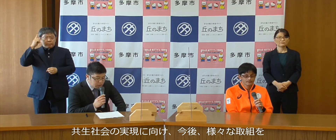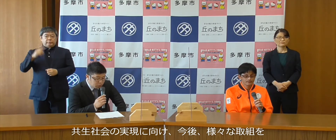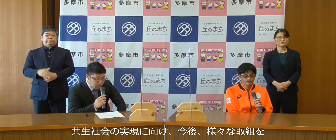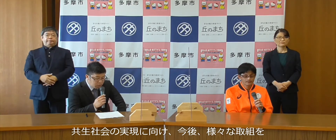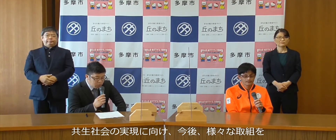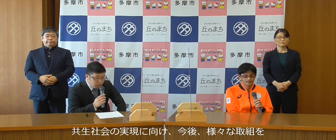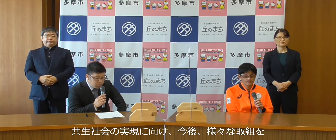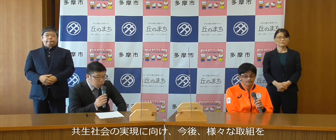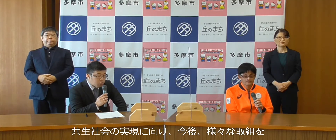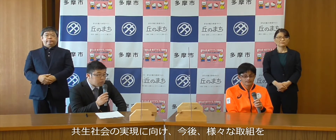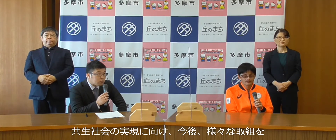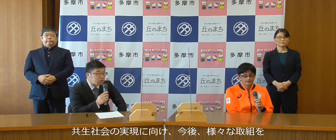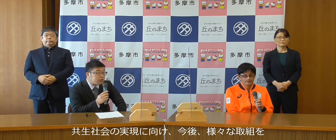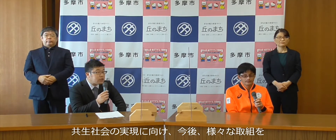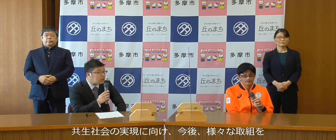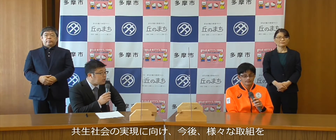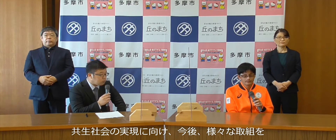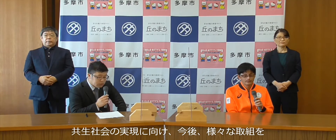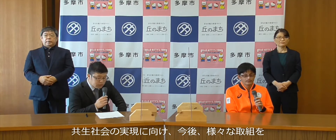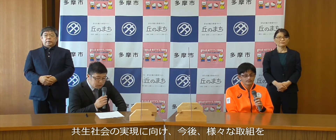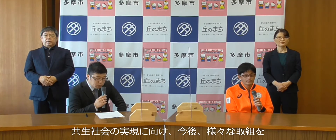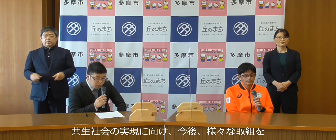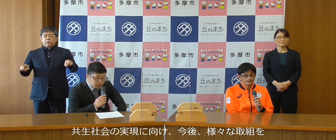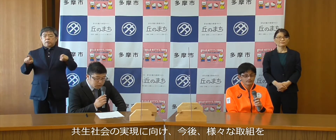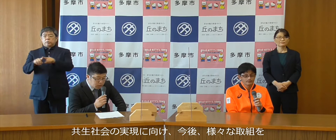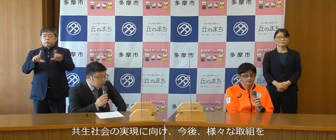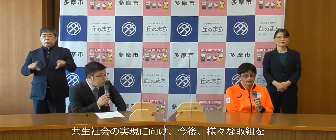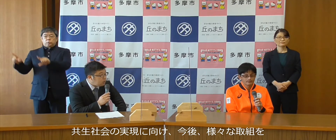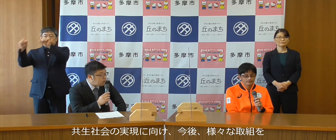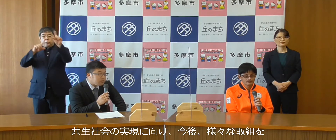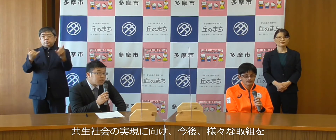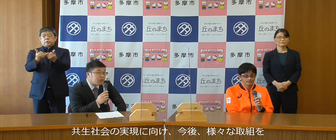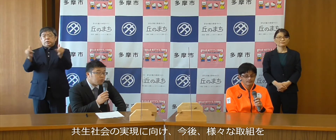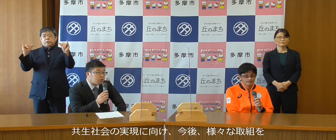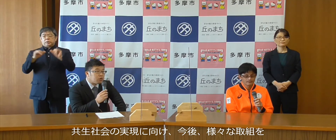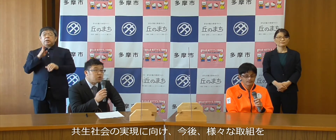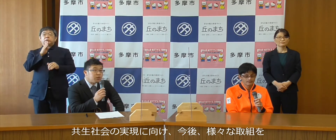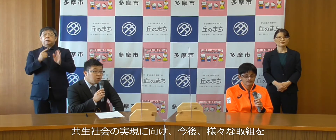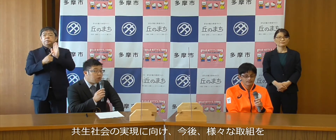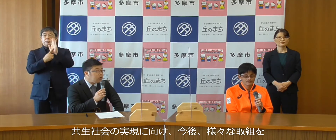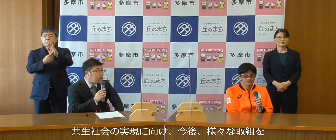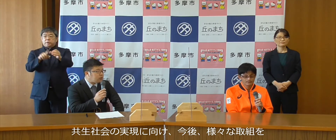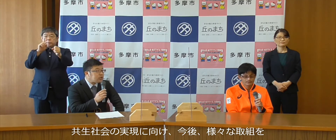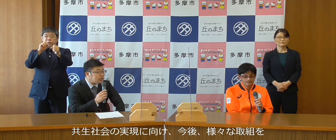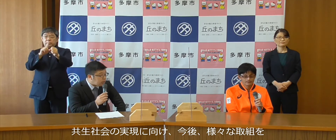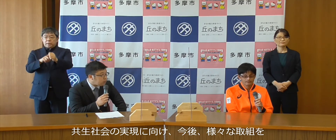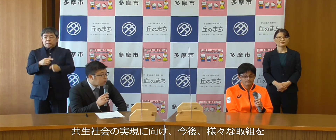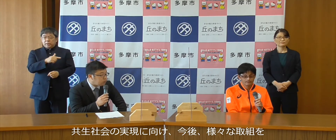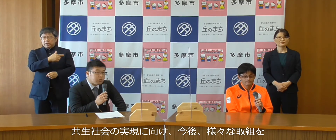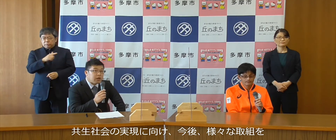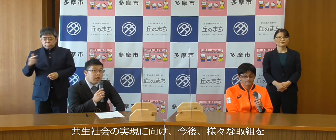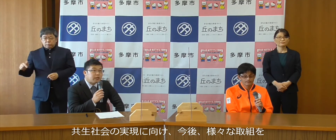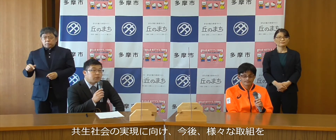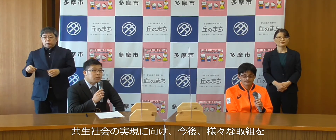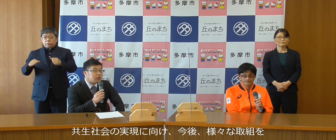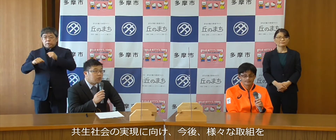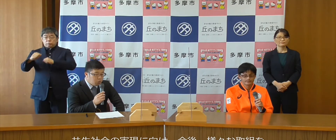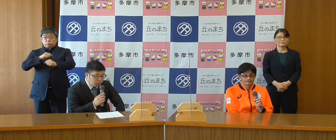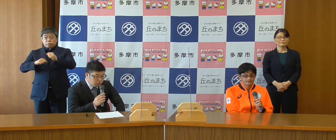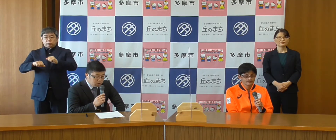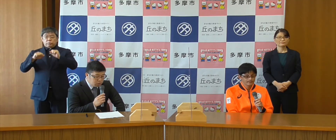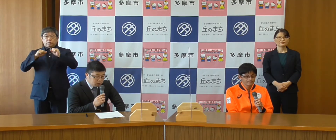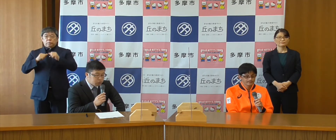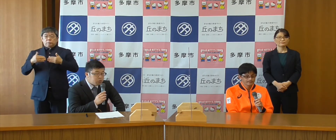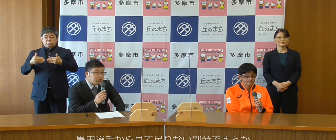次ですね、我々も、共生社会の実現に向けまして、さまざま取り組みをしていきたいというふうに考えているんですけ